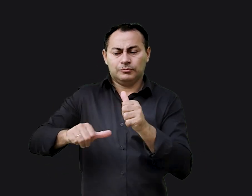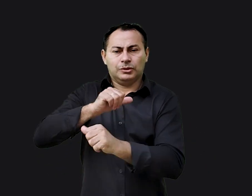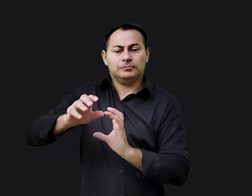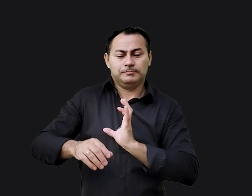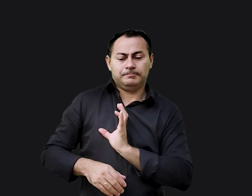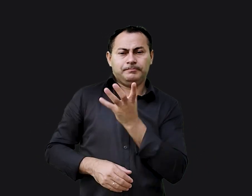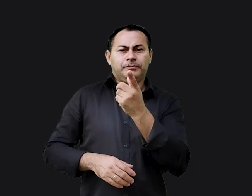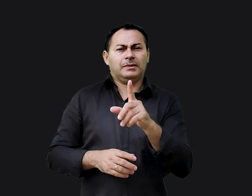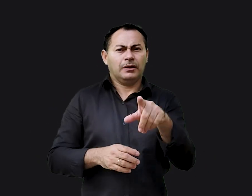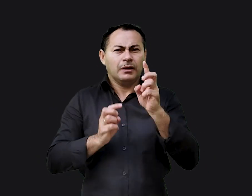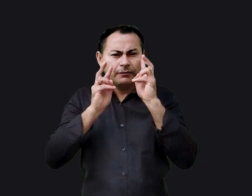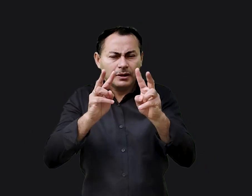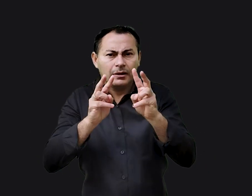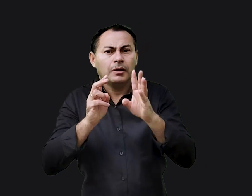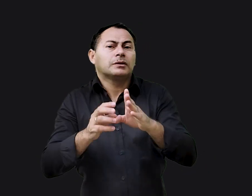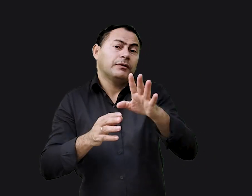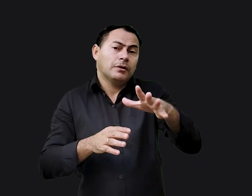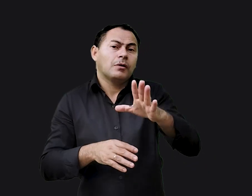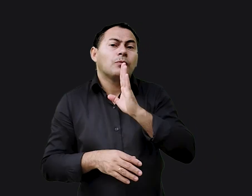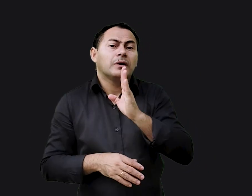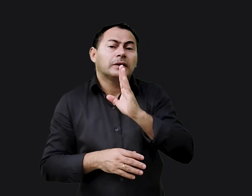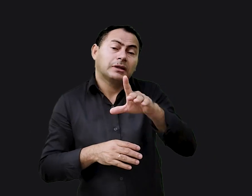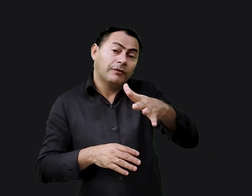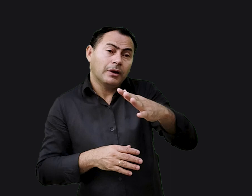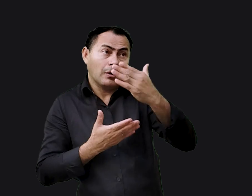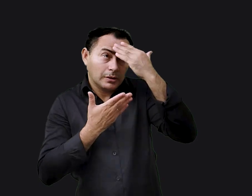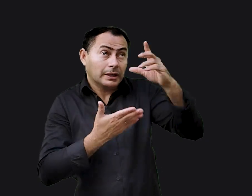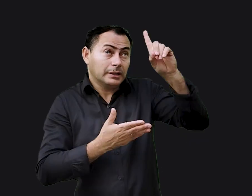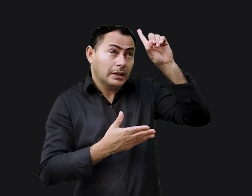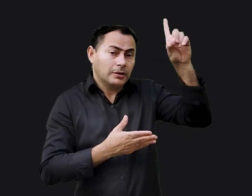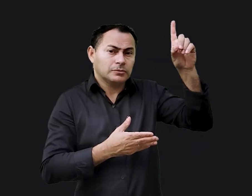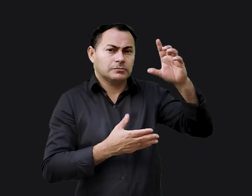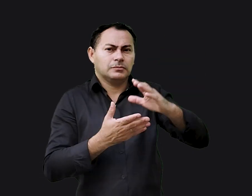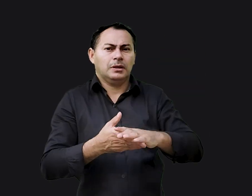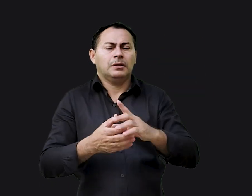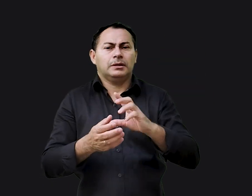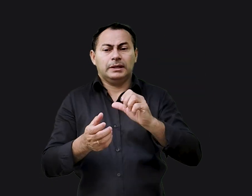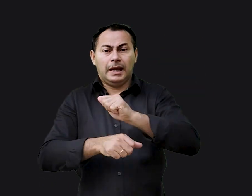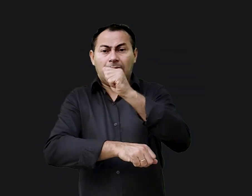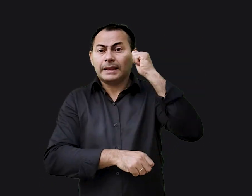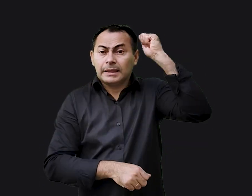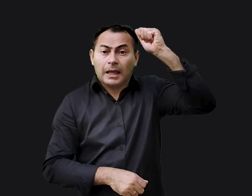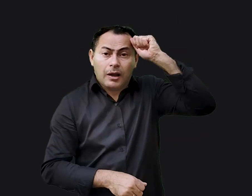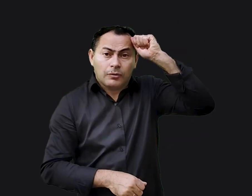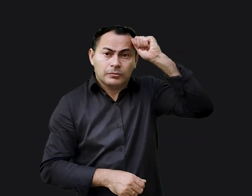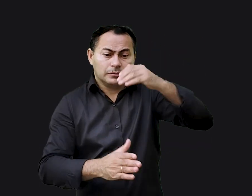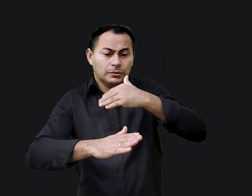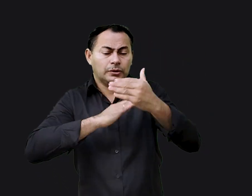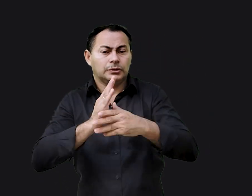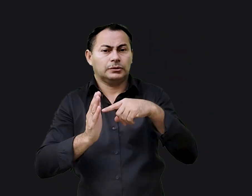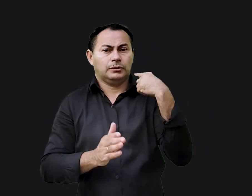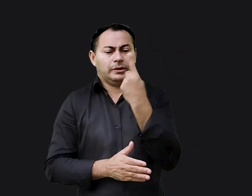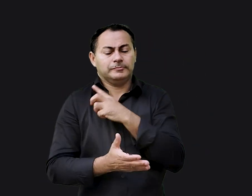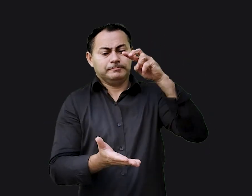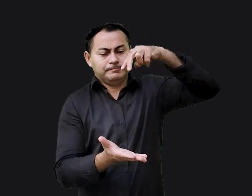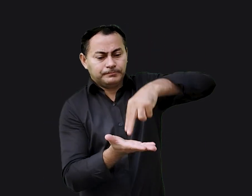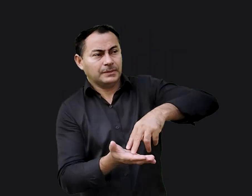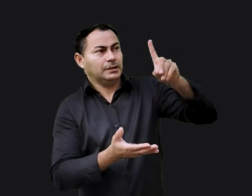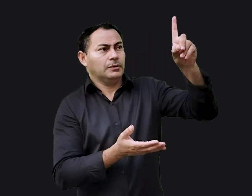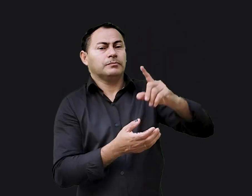talvez você já tenha pertencido a Deus em Adão todos nós já pertencemos a Deus depois nos